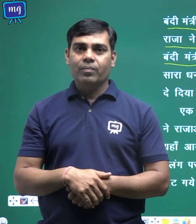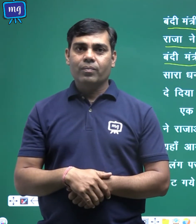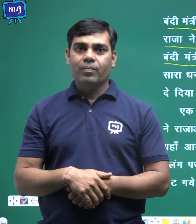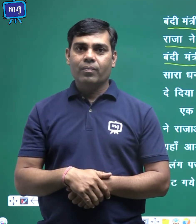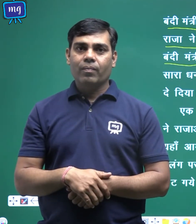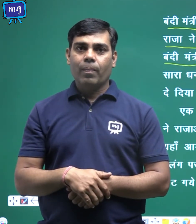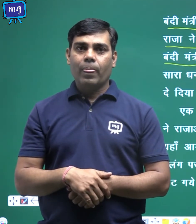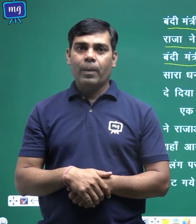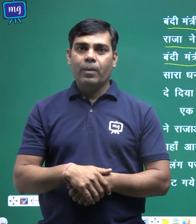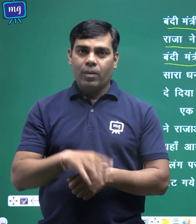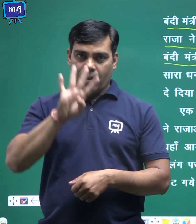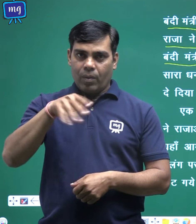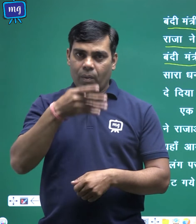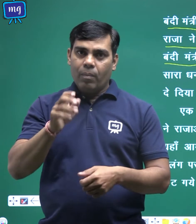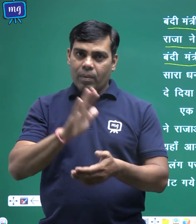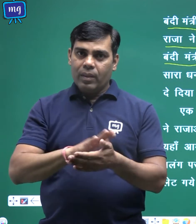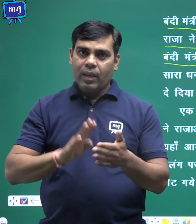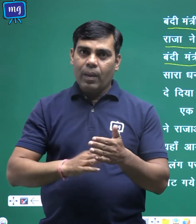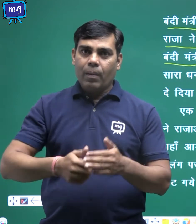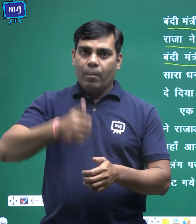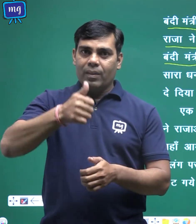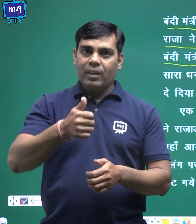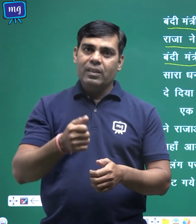बंदी मंत्री से कर दिया